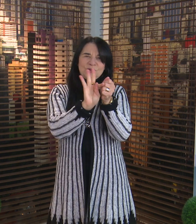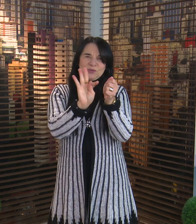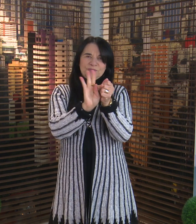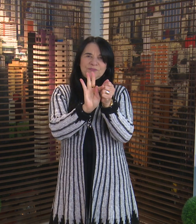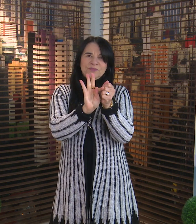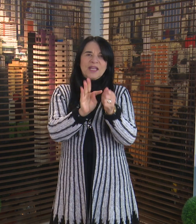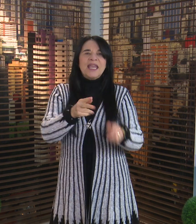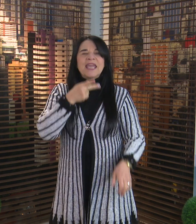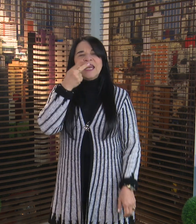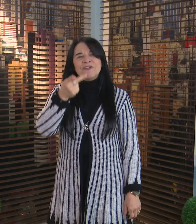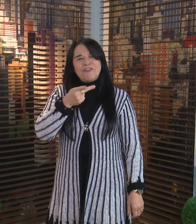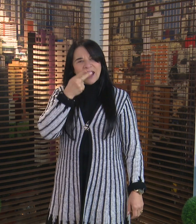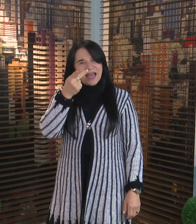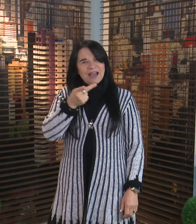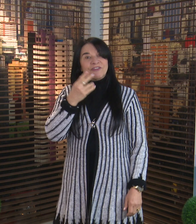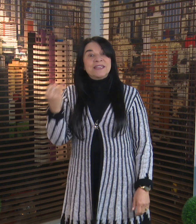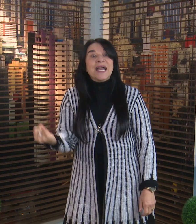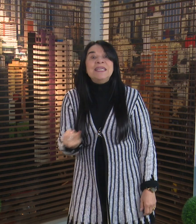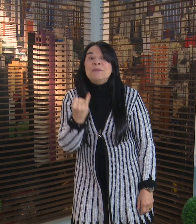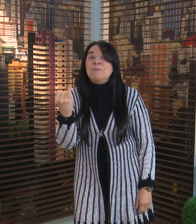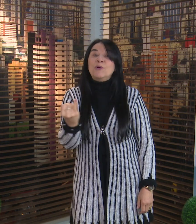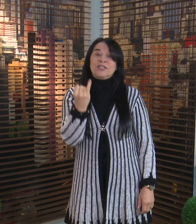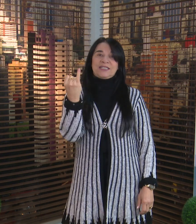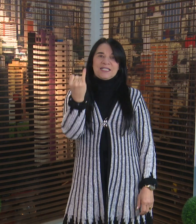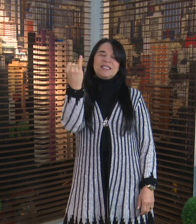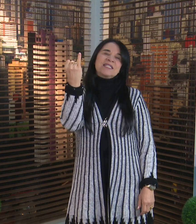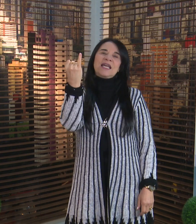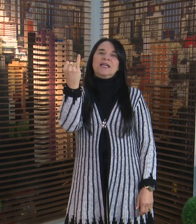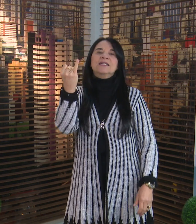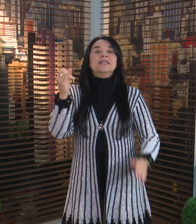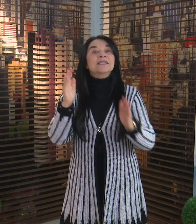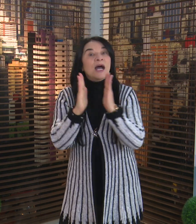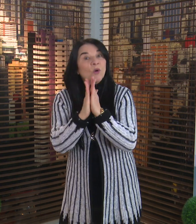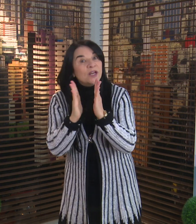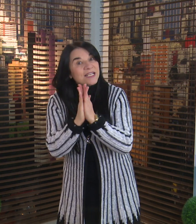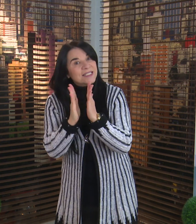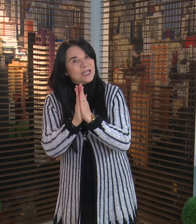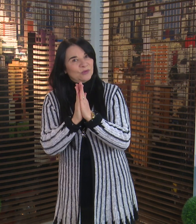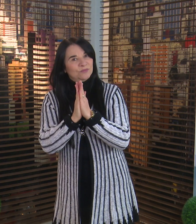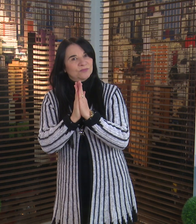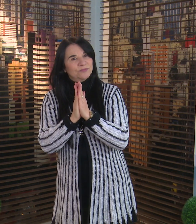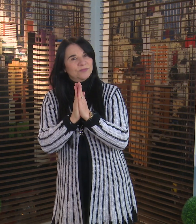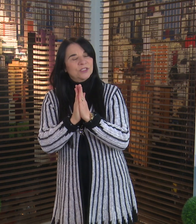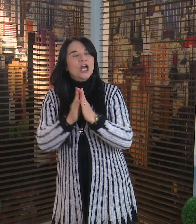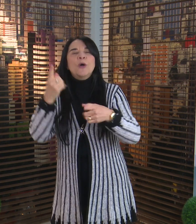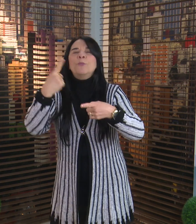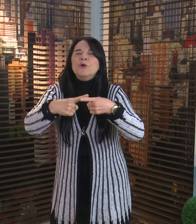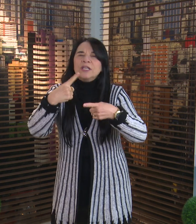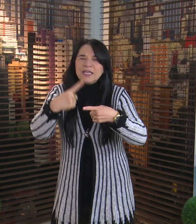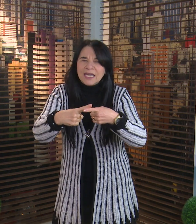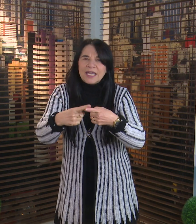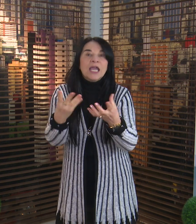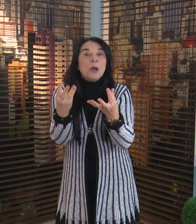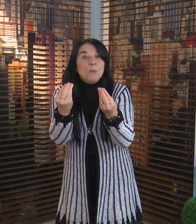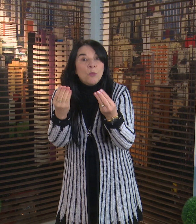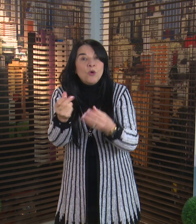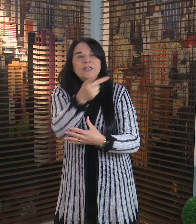Tiago, ele falava da importância da oração, porque